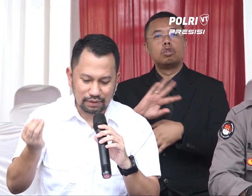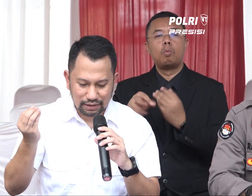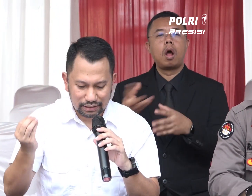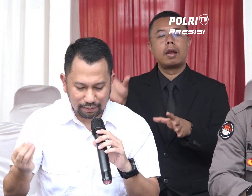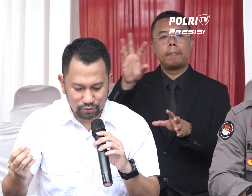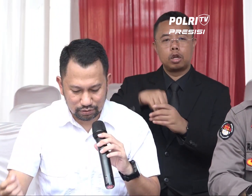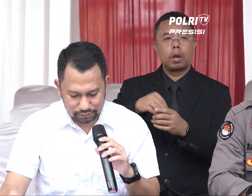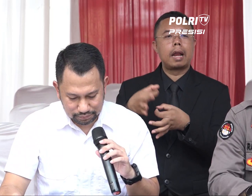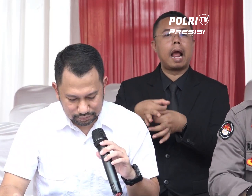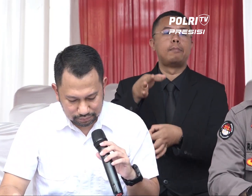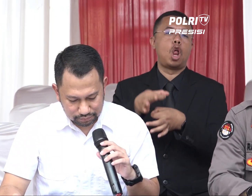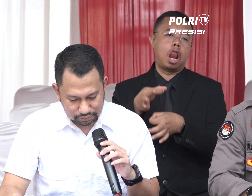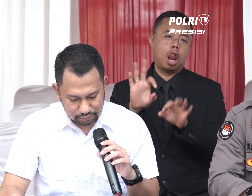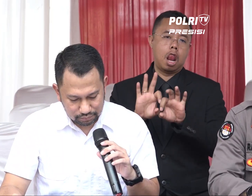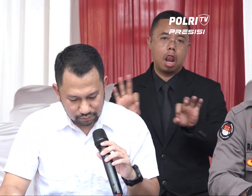dalam kapsul.